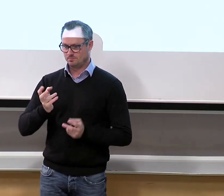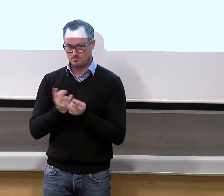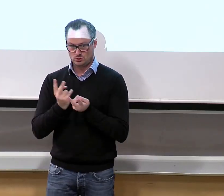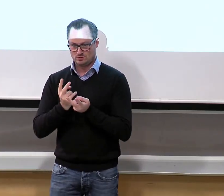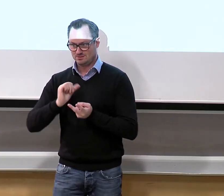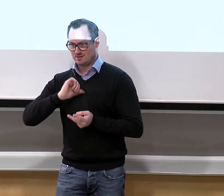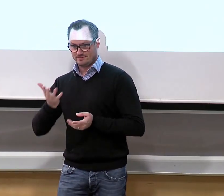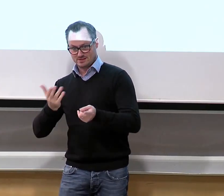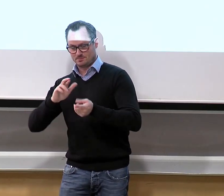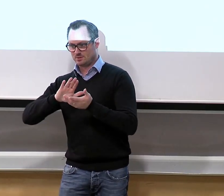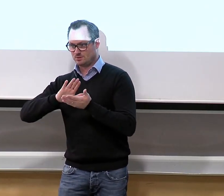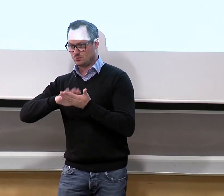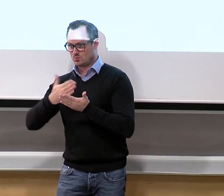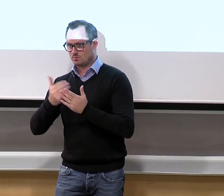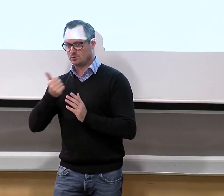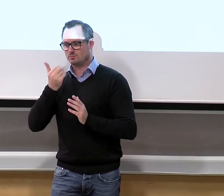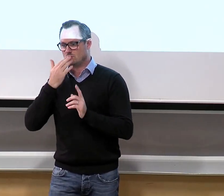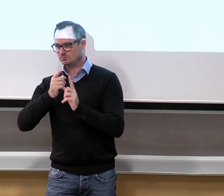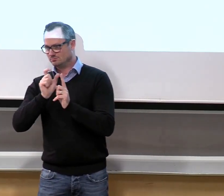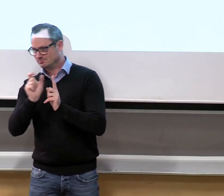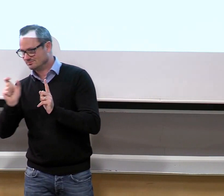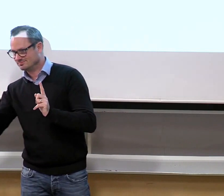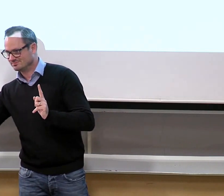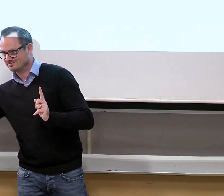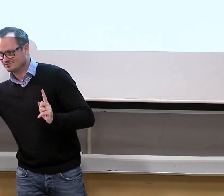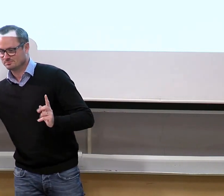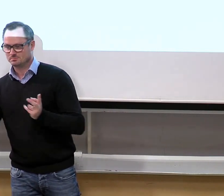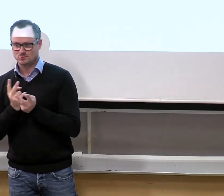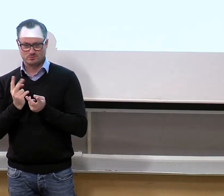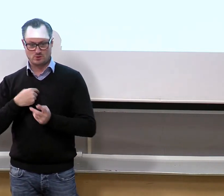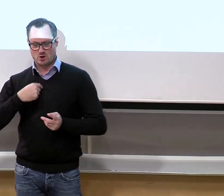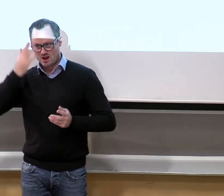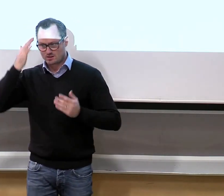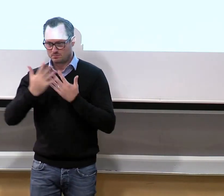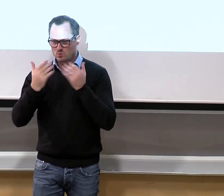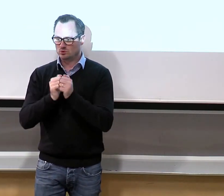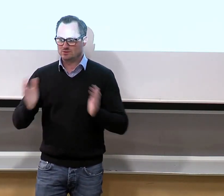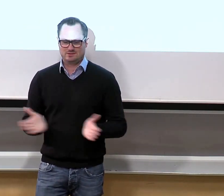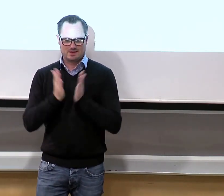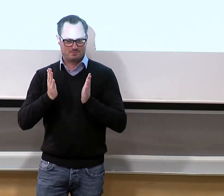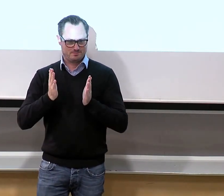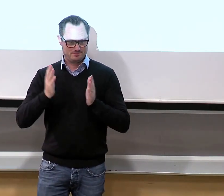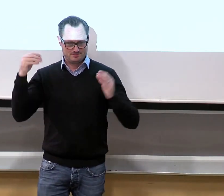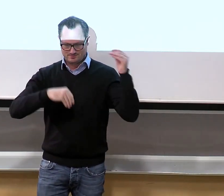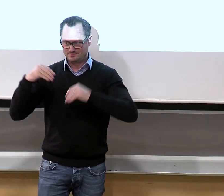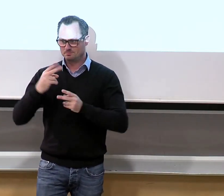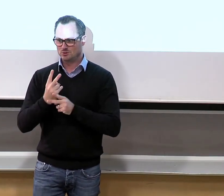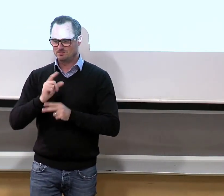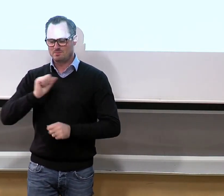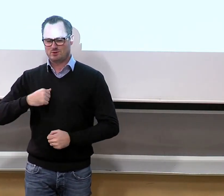Så teckenspråket har ju då en simultan förmåga, vilket gör att tolkarna, jag får vänta in tolkarna lite då